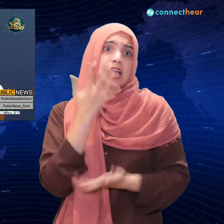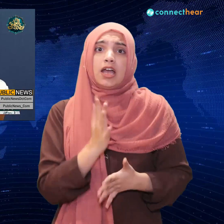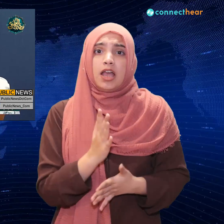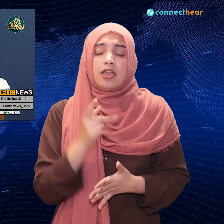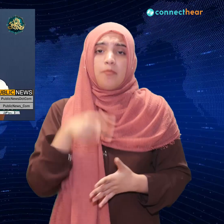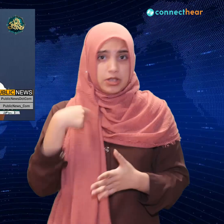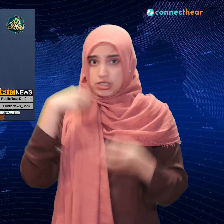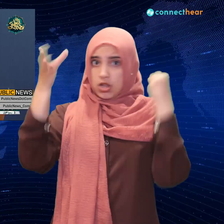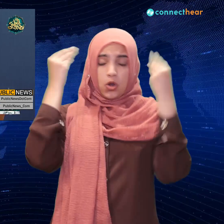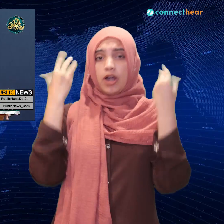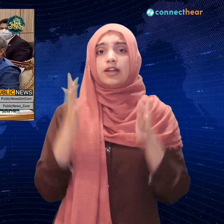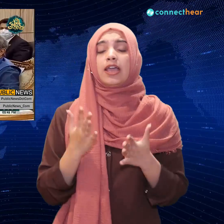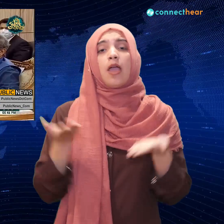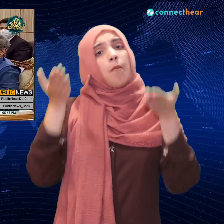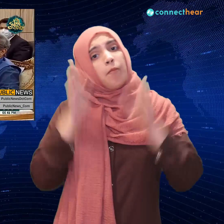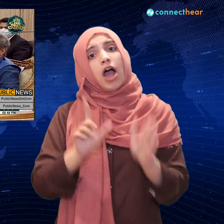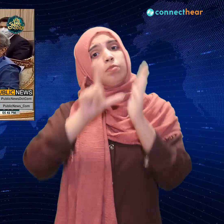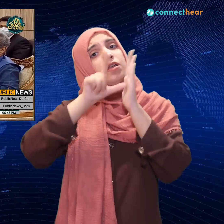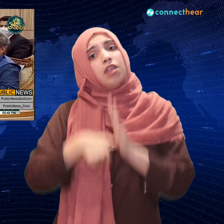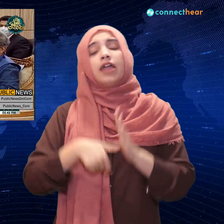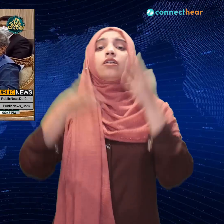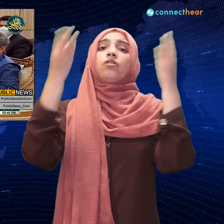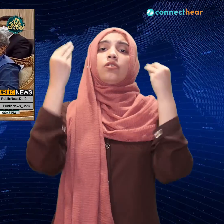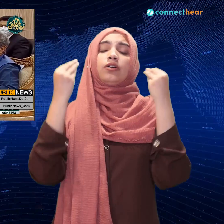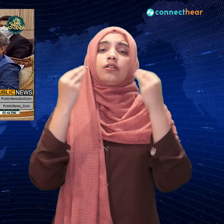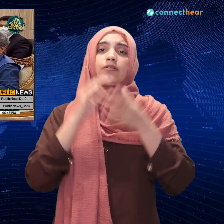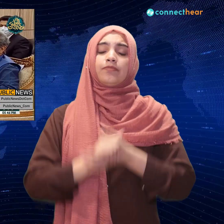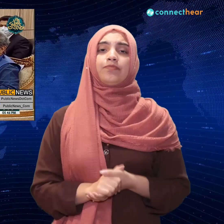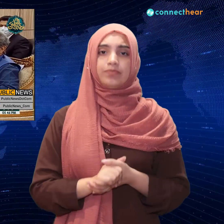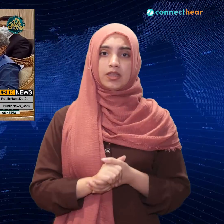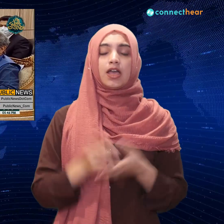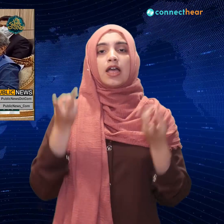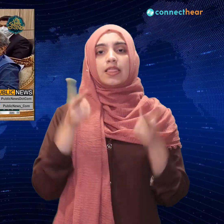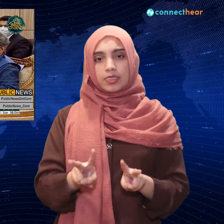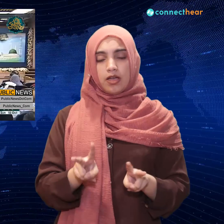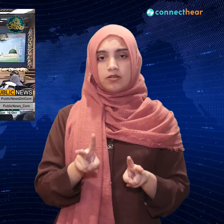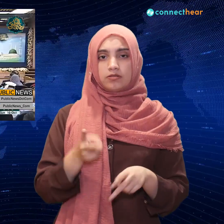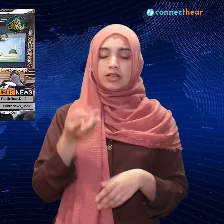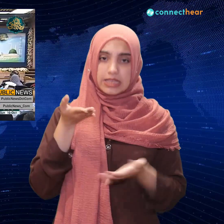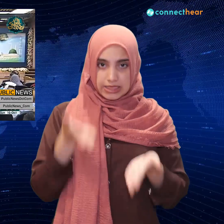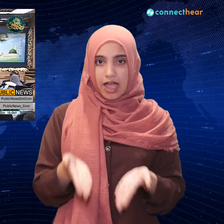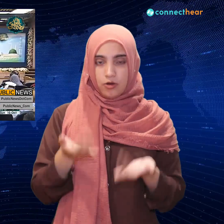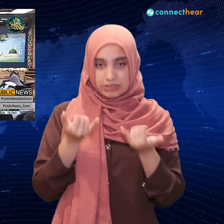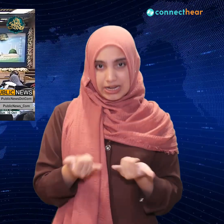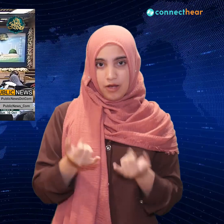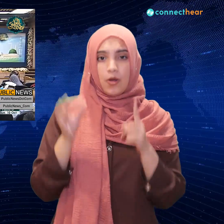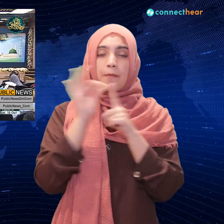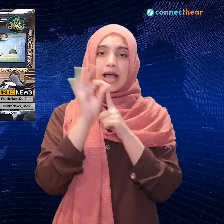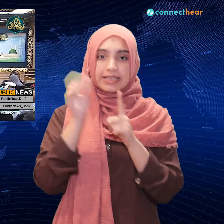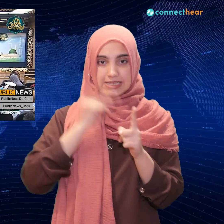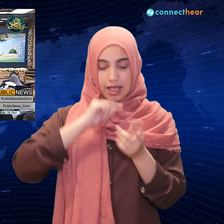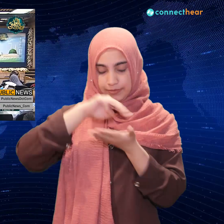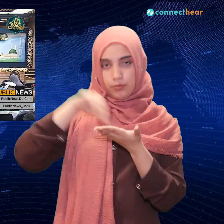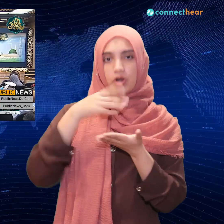چیز، پاکستان. اب میں ذرا اپنے ملک پہ آ جاتا ہوں. میں نے 3 سال یہ حکومت میں کیا